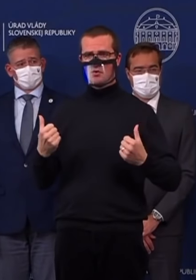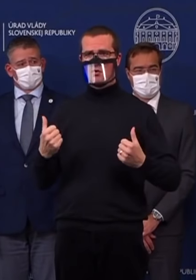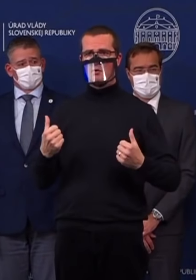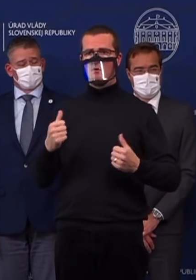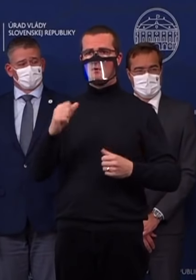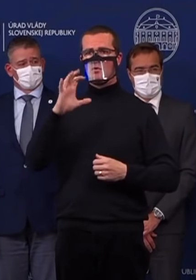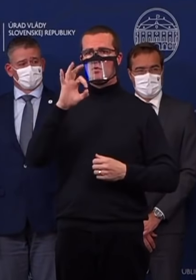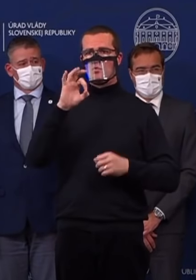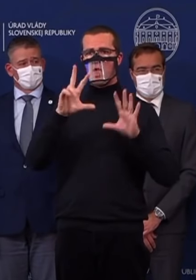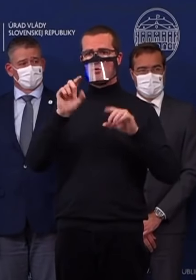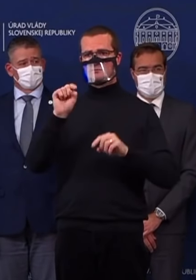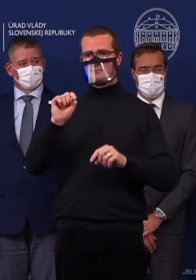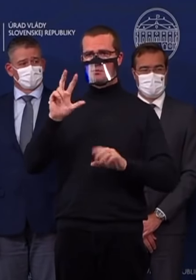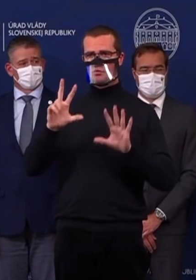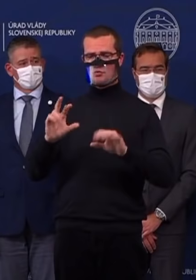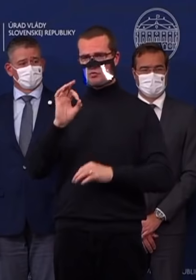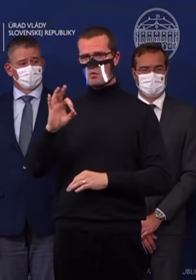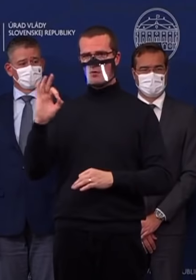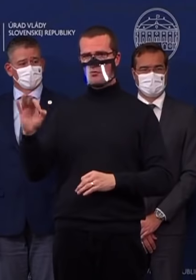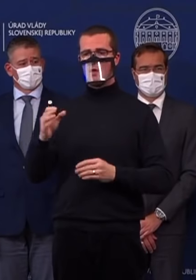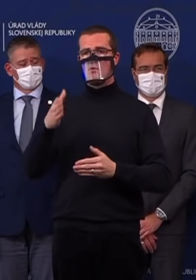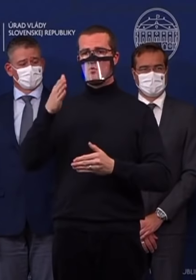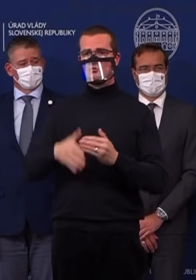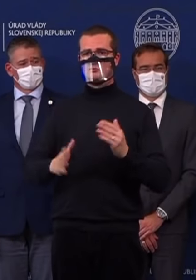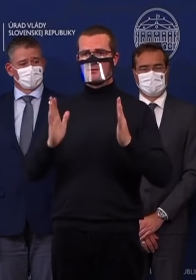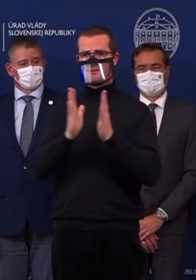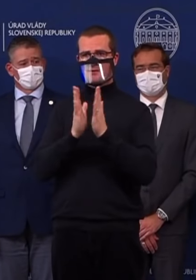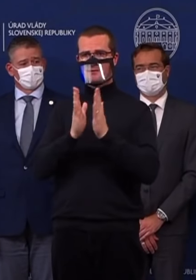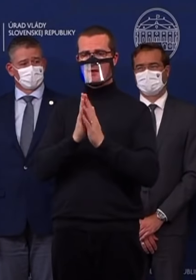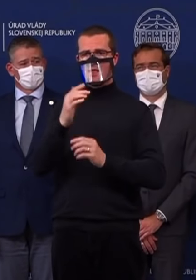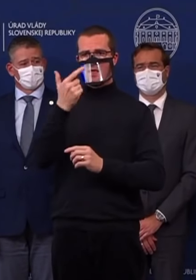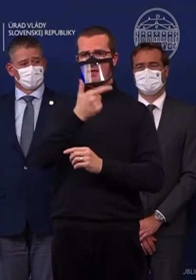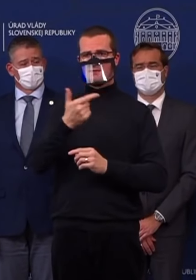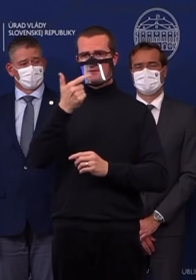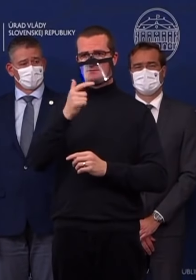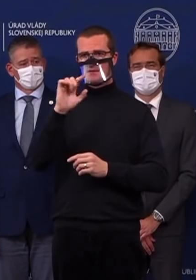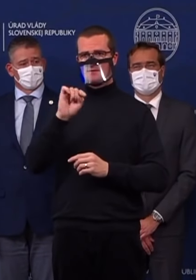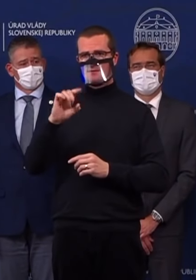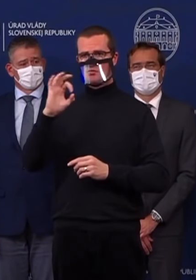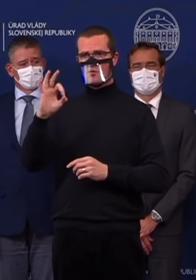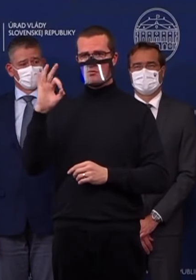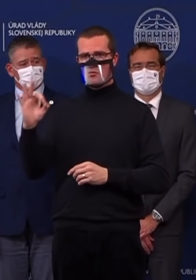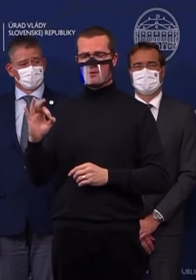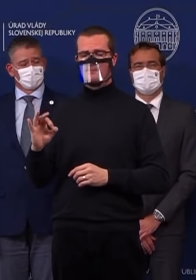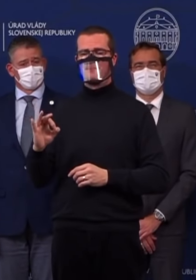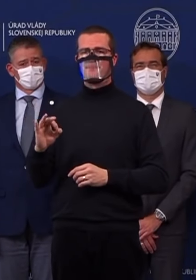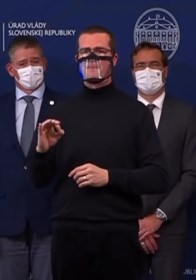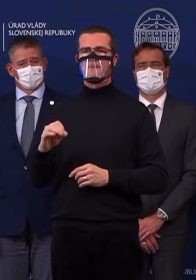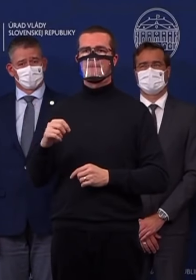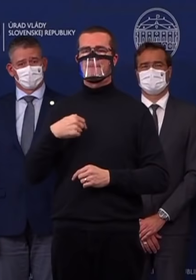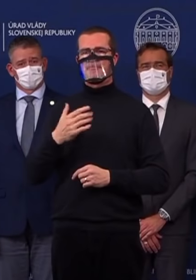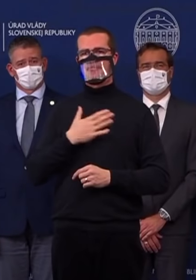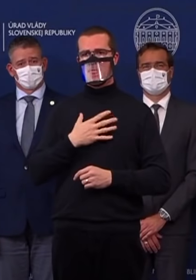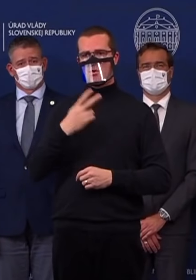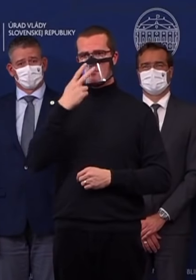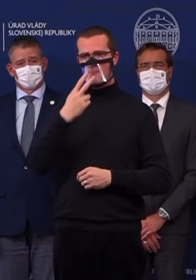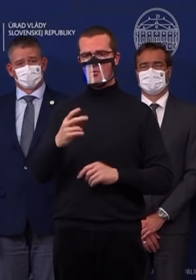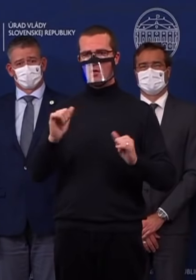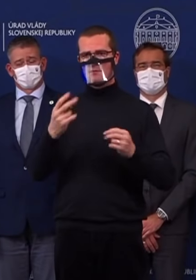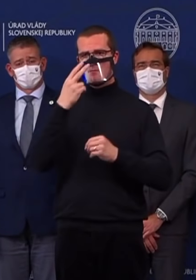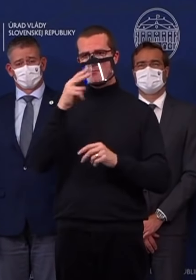v 08:00. Ukončená bola v nedeľu, zase 20:00. A z môjho pohľadu aj